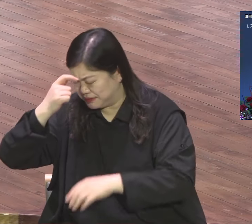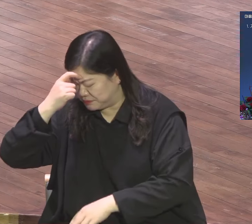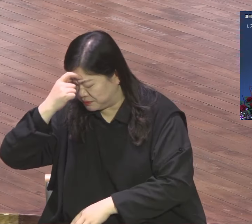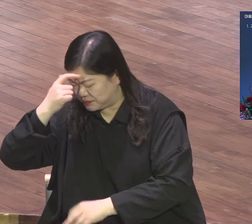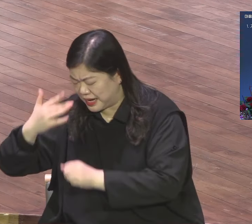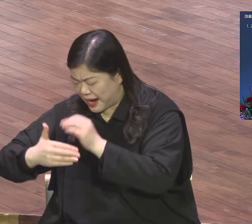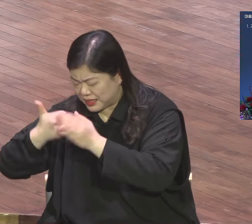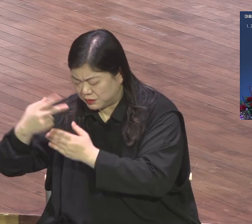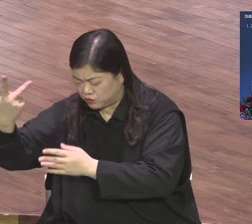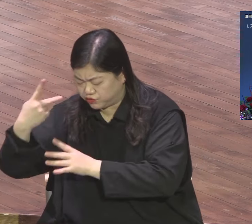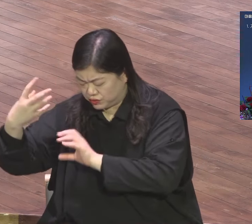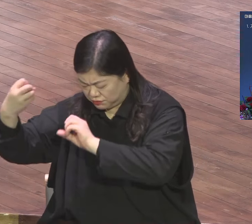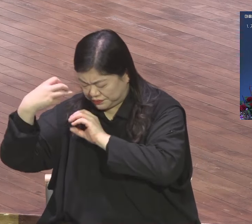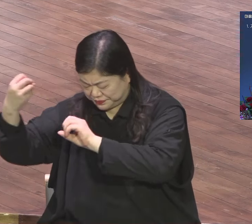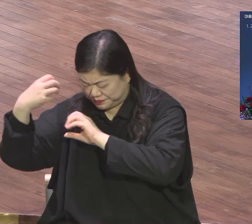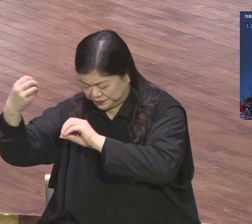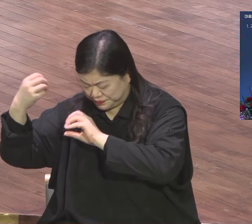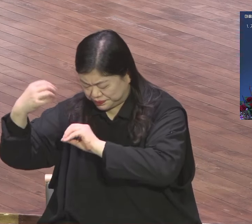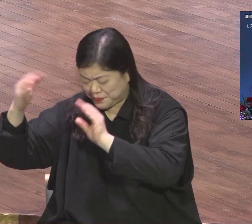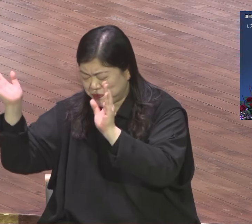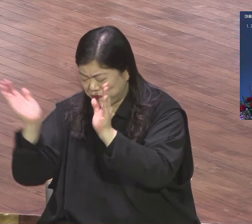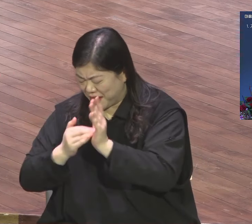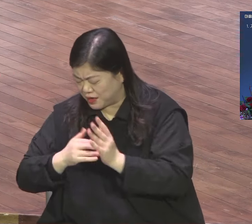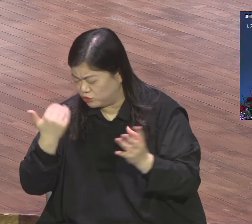기도하시고 제자들을 부르셨다.